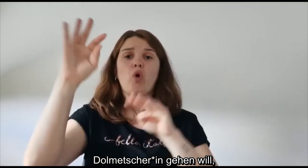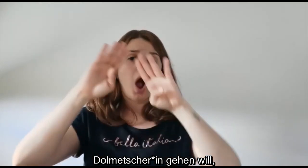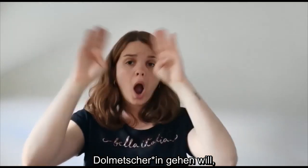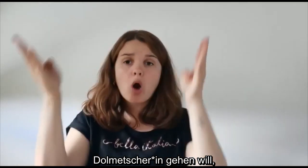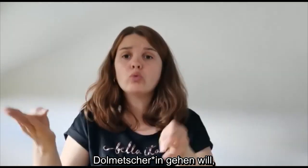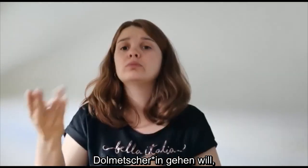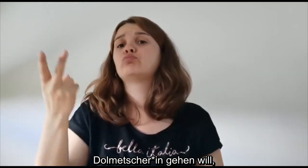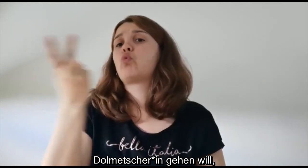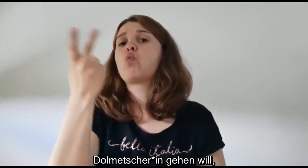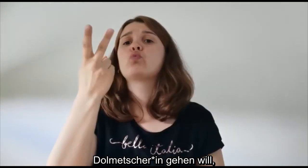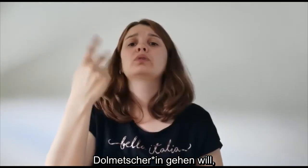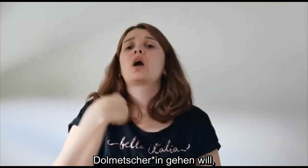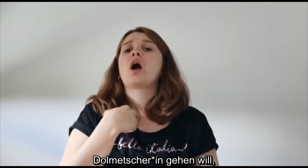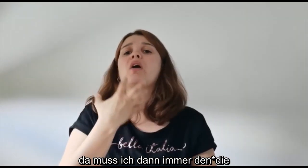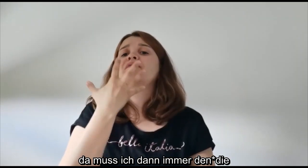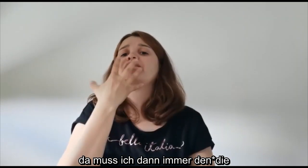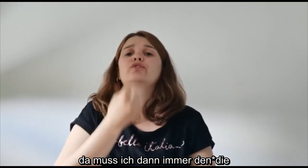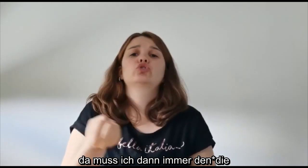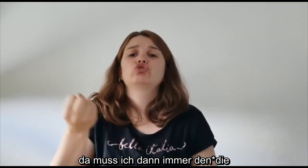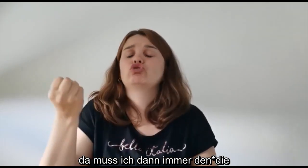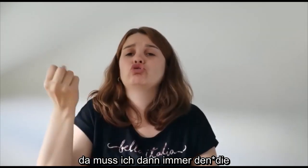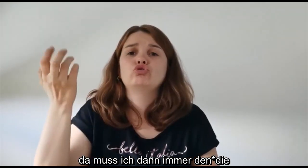Dolmetscher gehen will